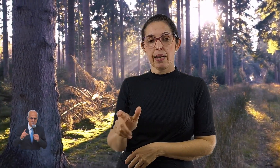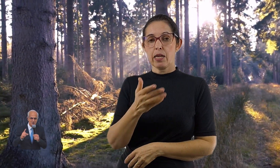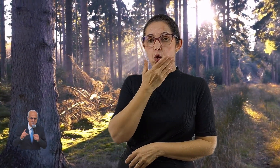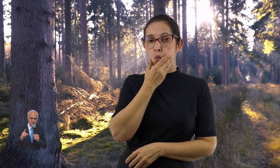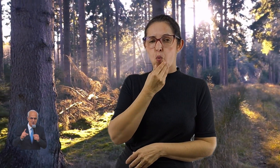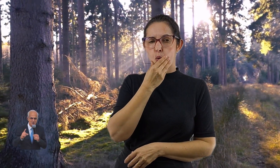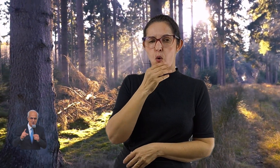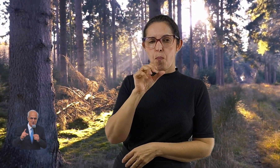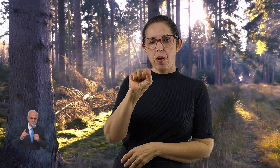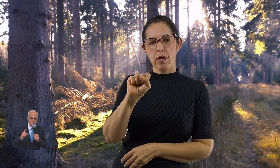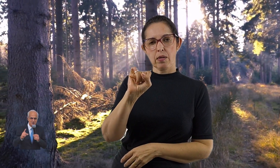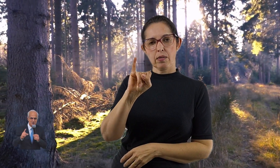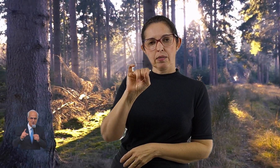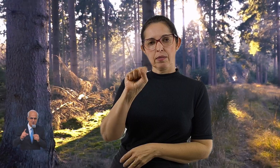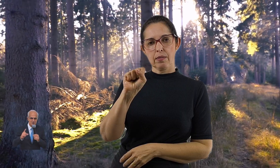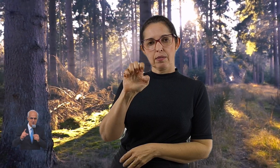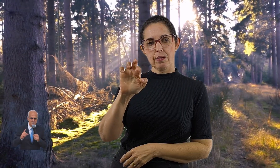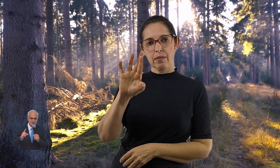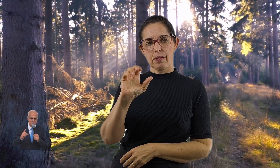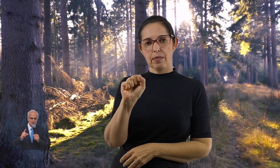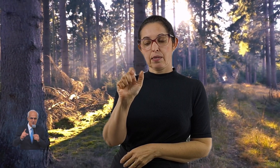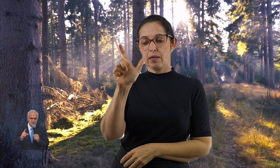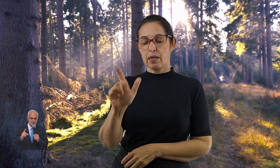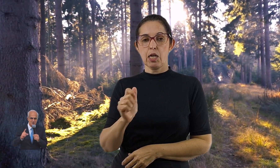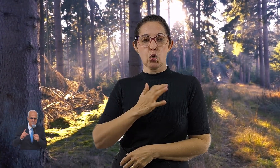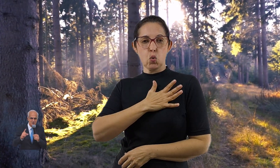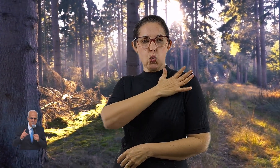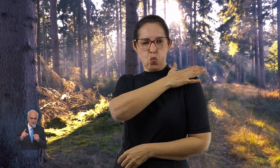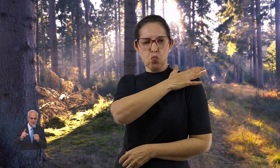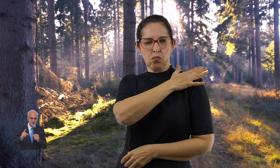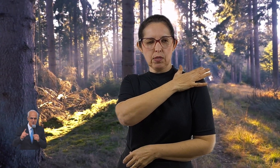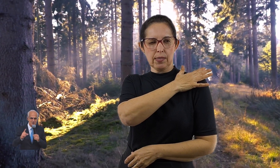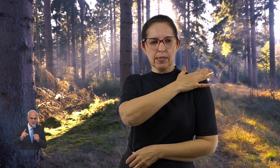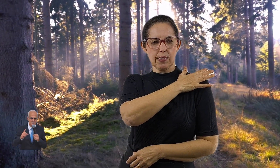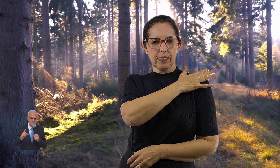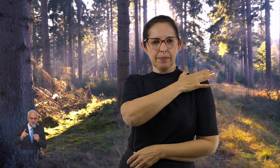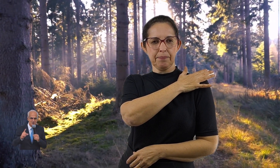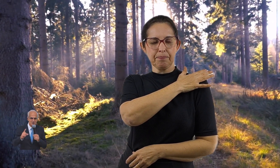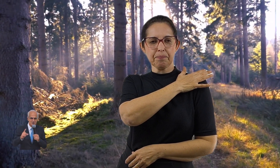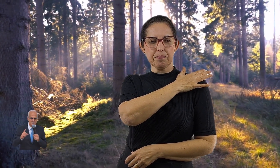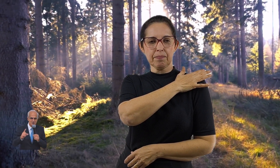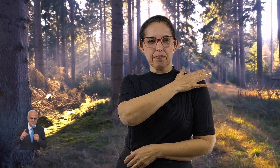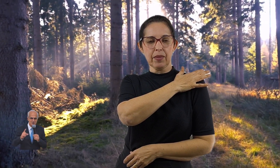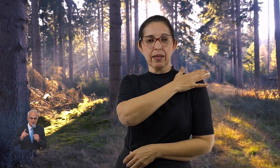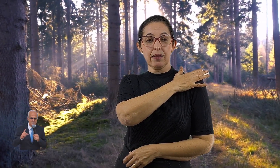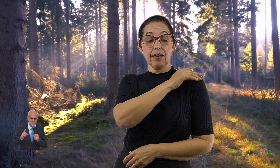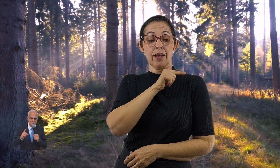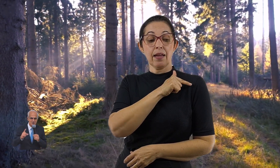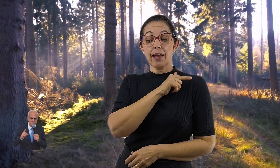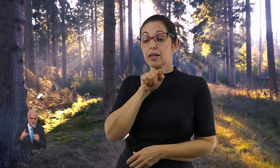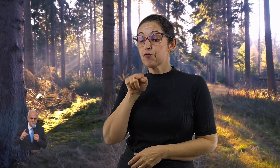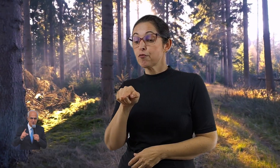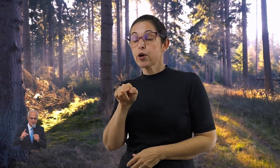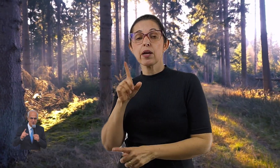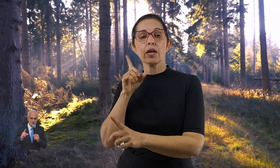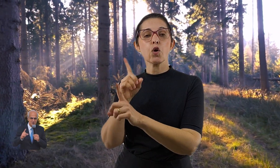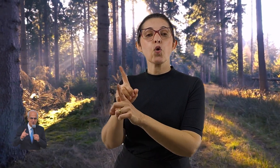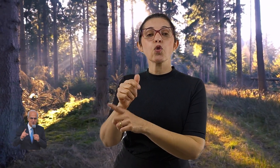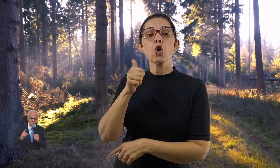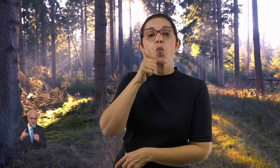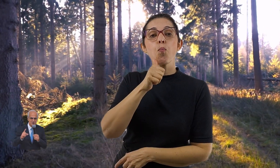chefe do exército de Jabim, quando ele vai para combater com Israel, ele encontra ali uma serva de Deus,